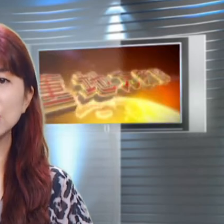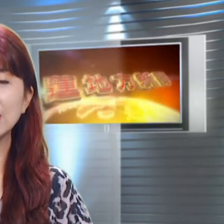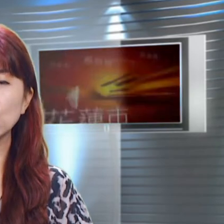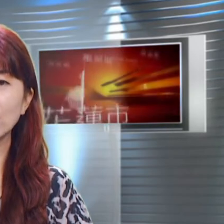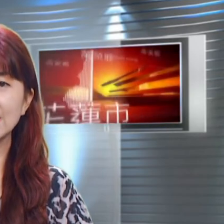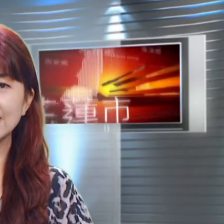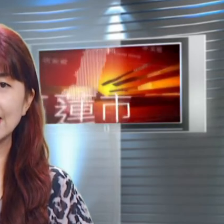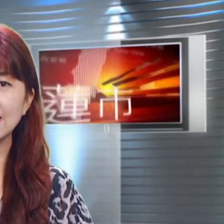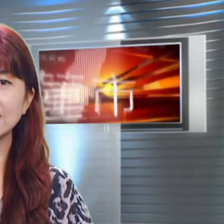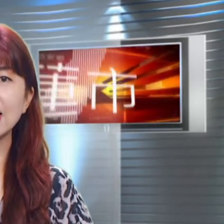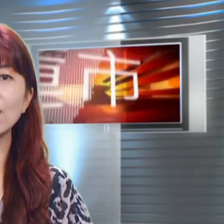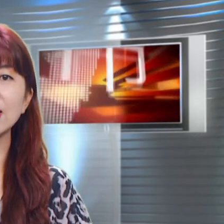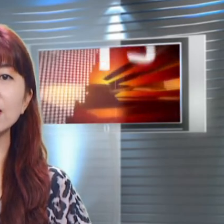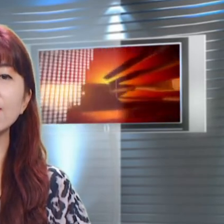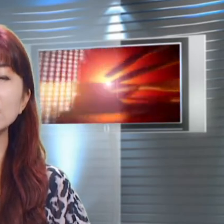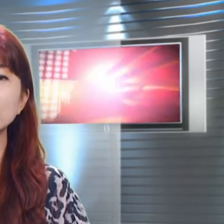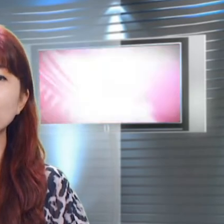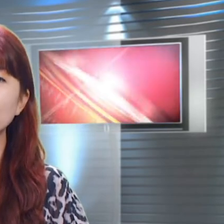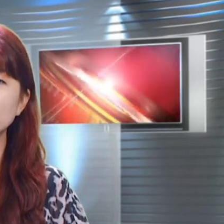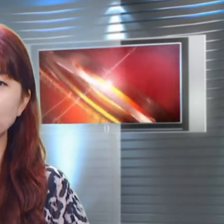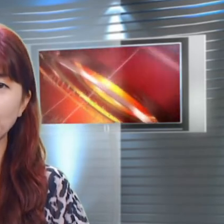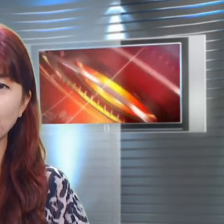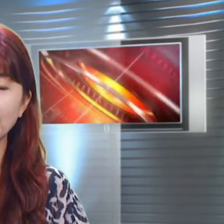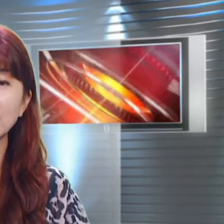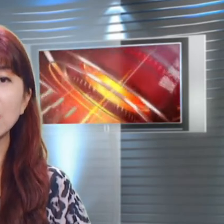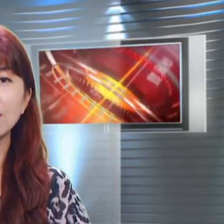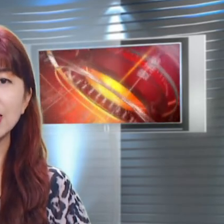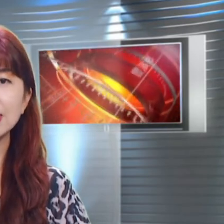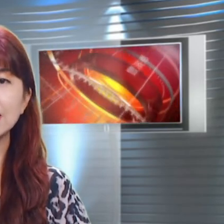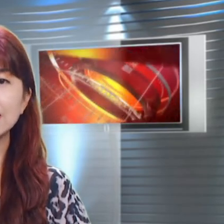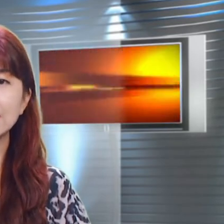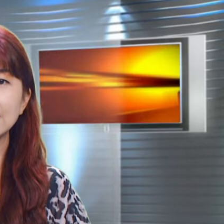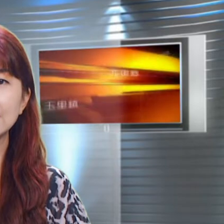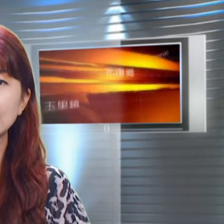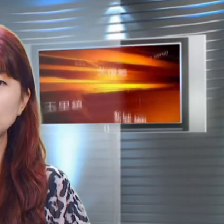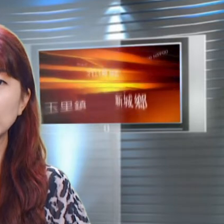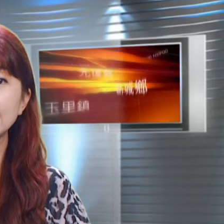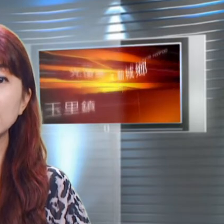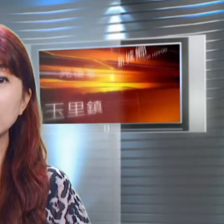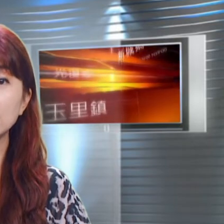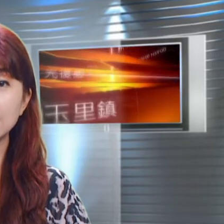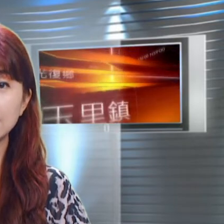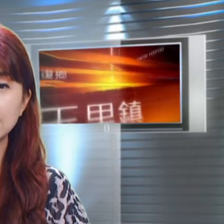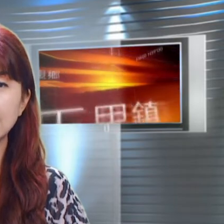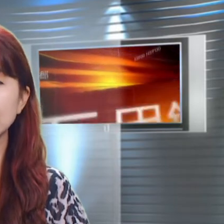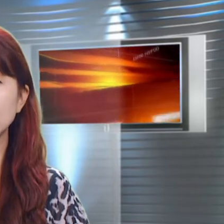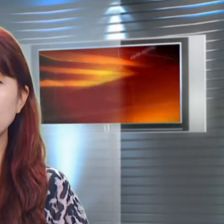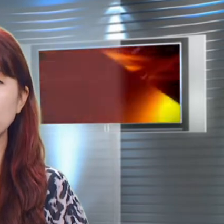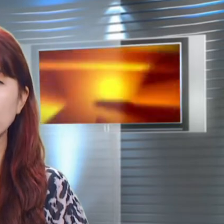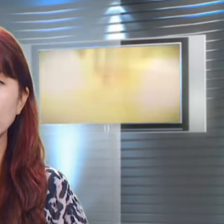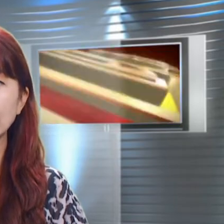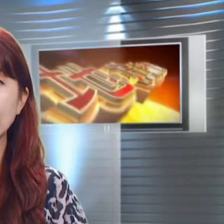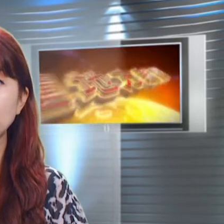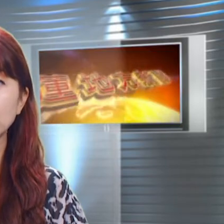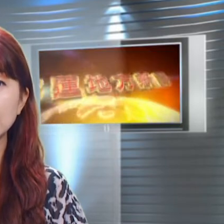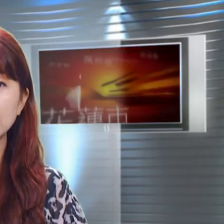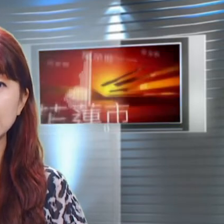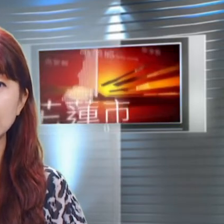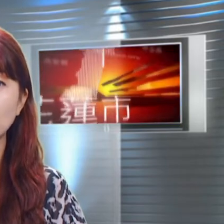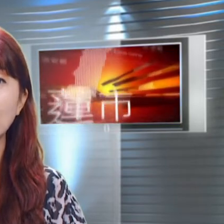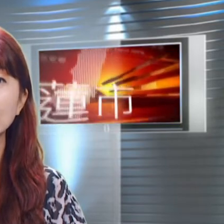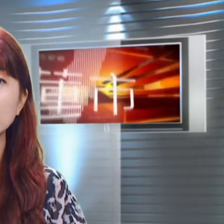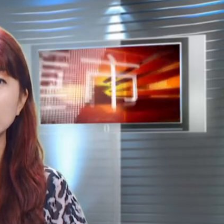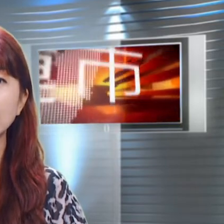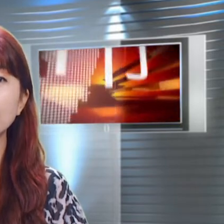你好，欢迎收看5月23号大花莲地方新闻，我是卢宇慧。花莲县今天新增了1033个确诊个案，这个星